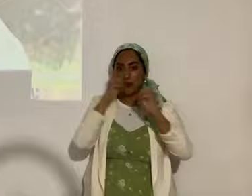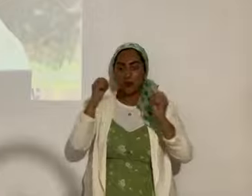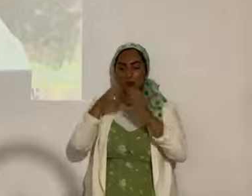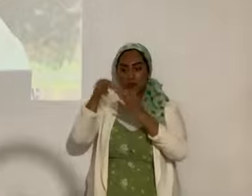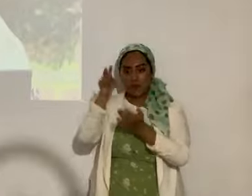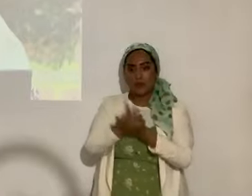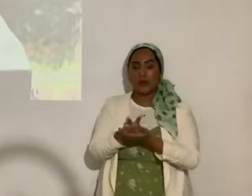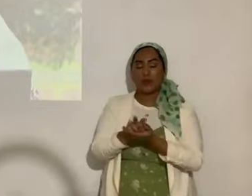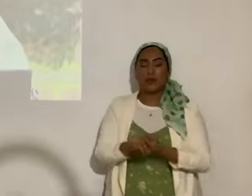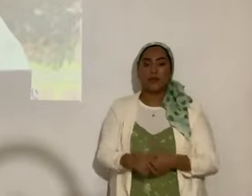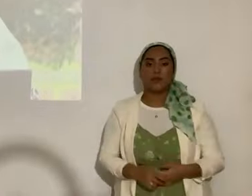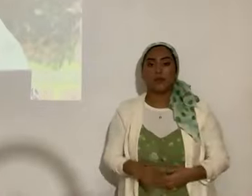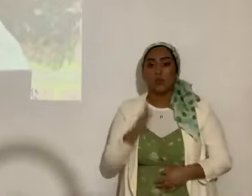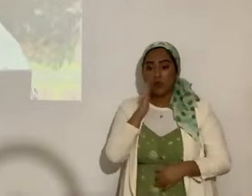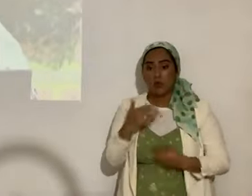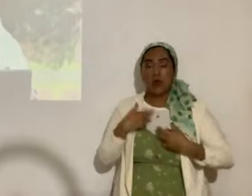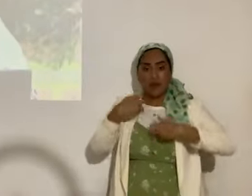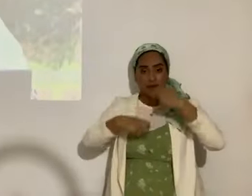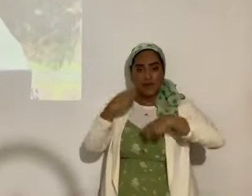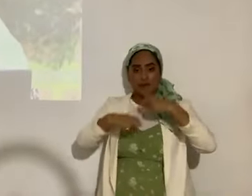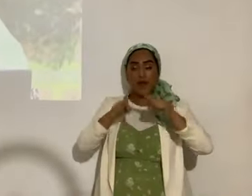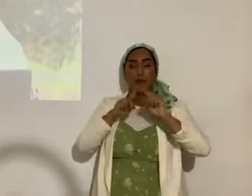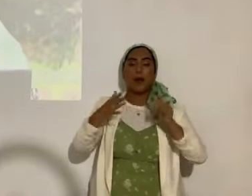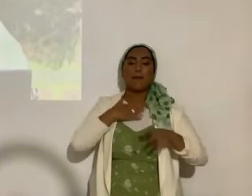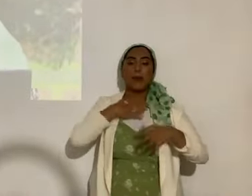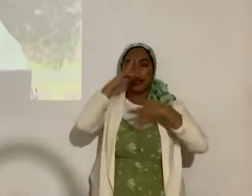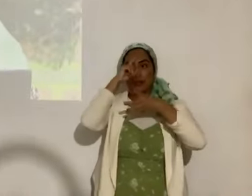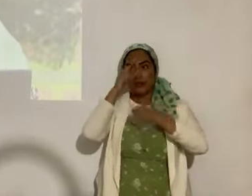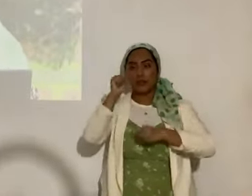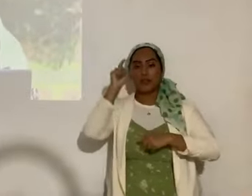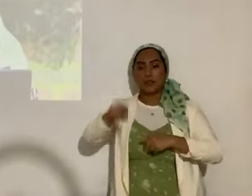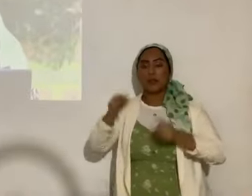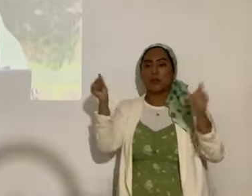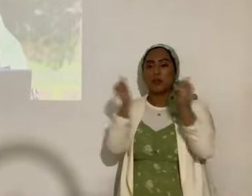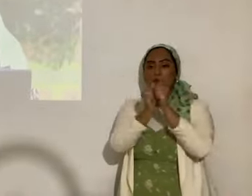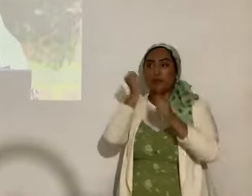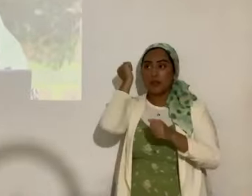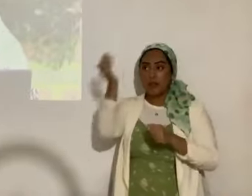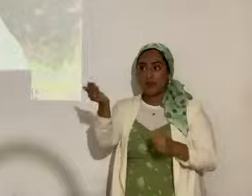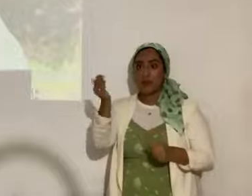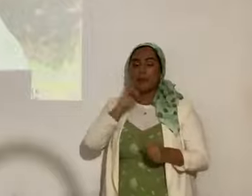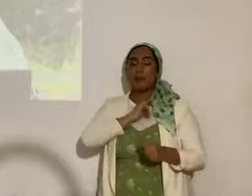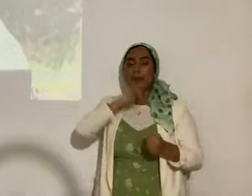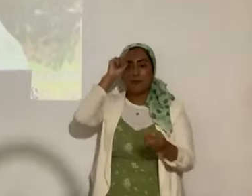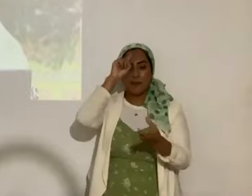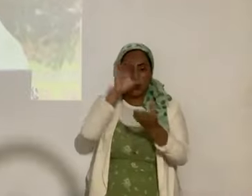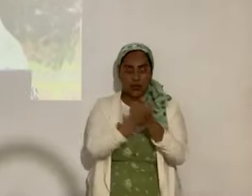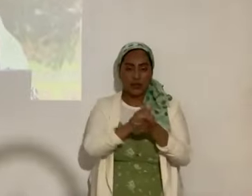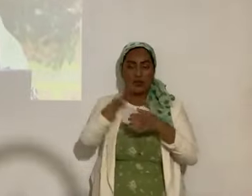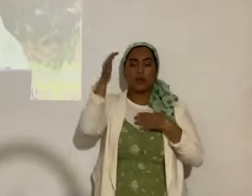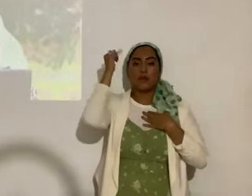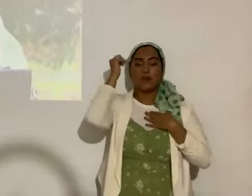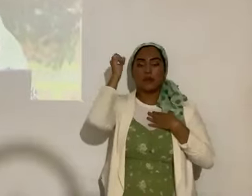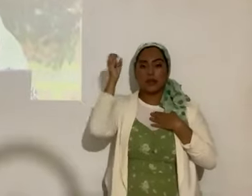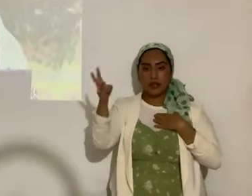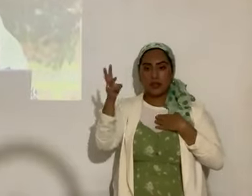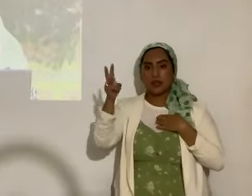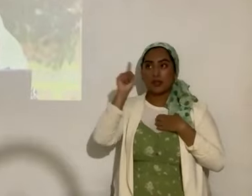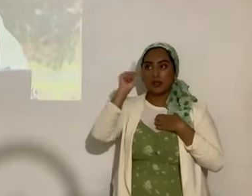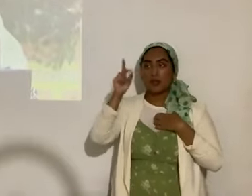tentación no tentaciones va a haber pero mi confianza debe estar en él y yo creo que yahshua